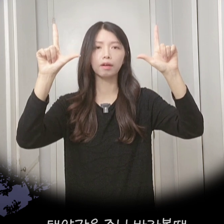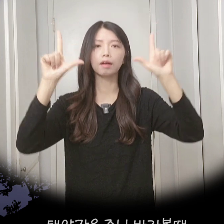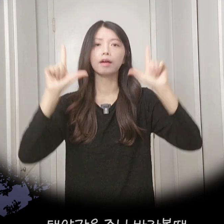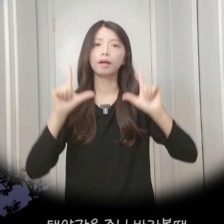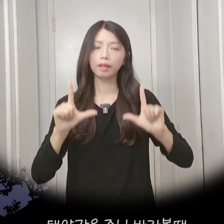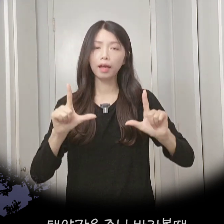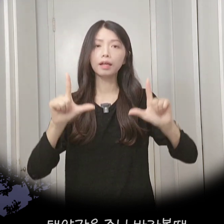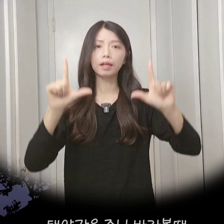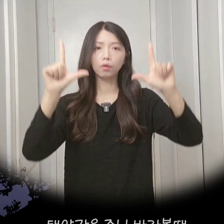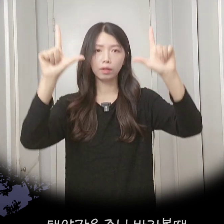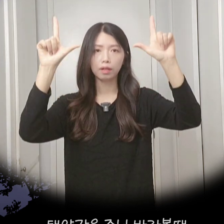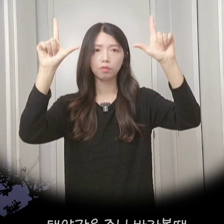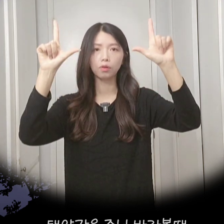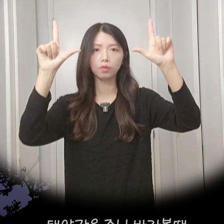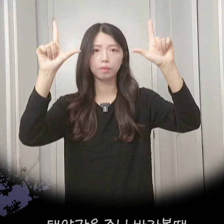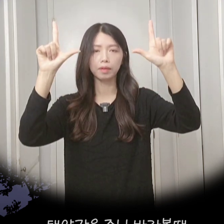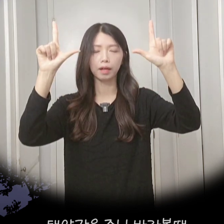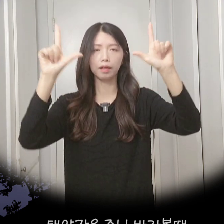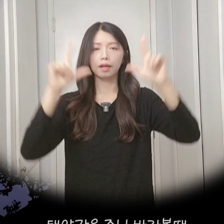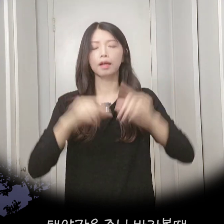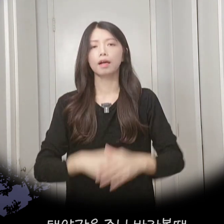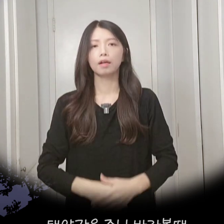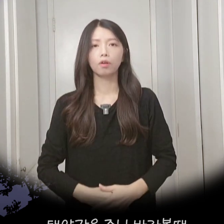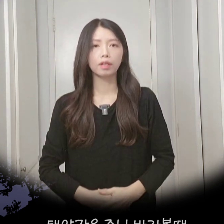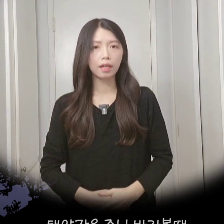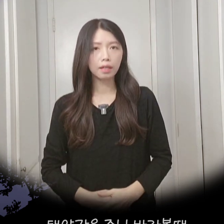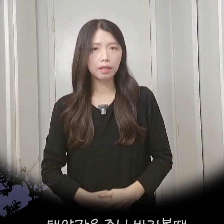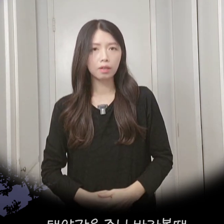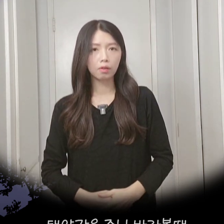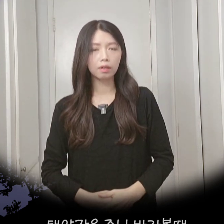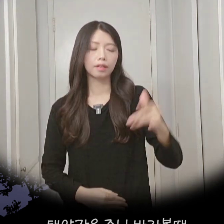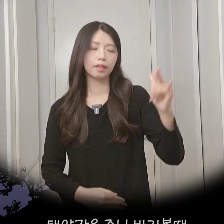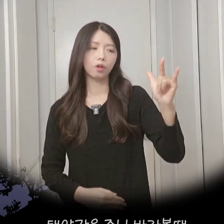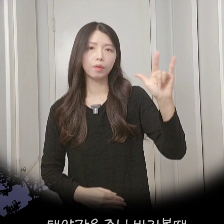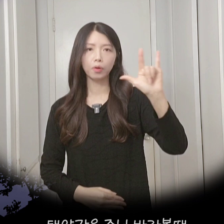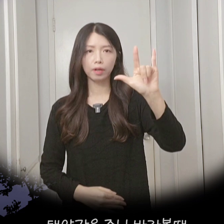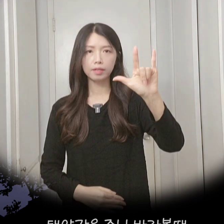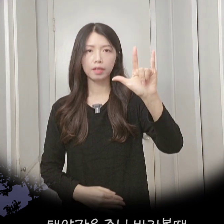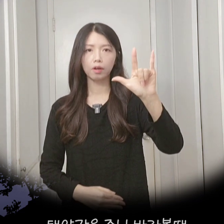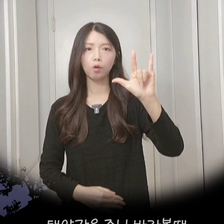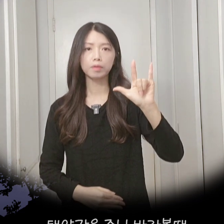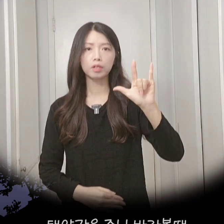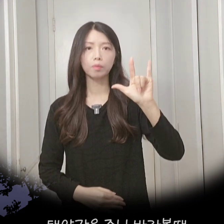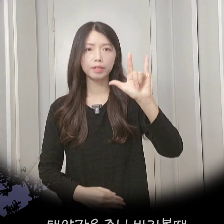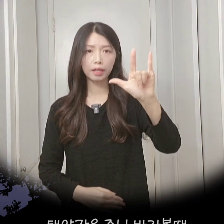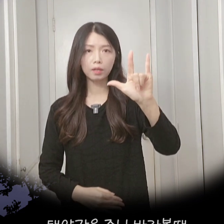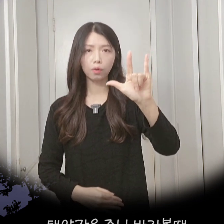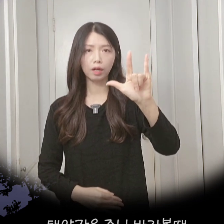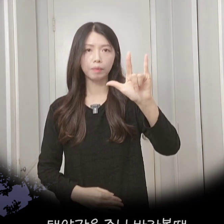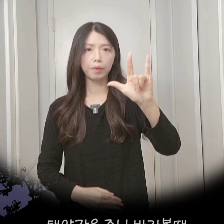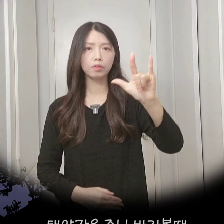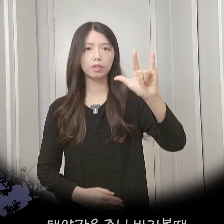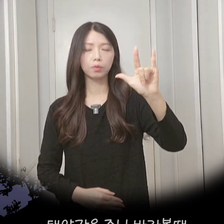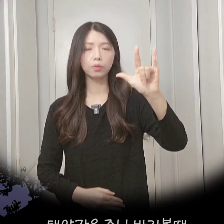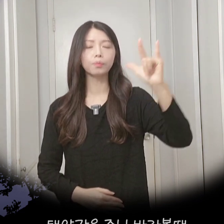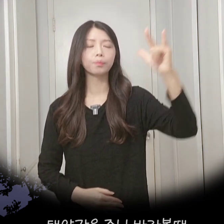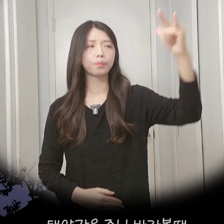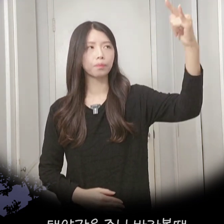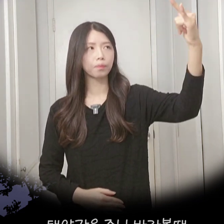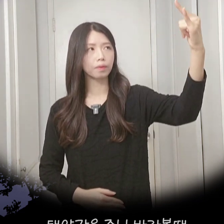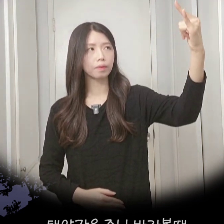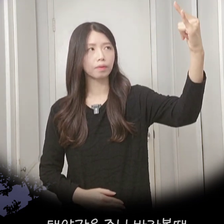되는데요. 태양이라고 한 뜻의 수어도 됩니다. 그런데 찬양에서는 이렇게 표현을 했어요. 엄지검지 새끼손가락만